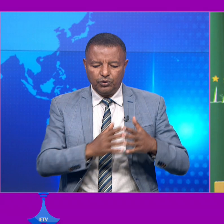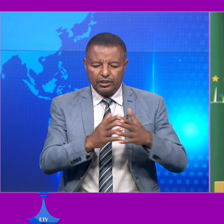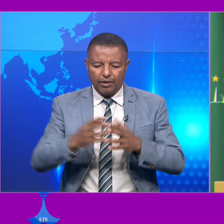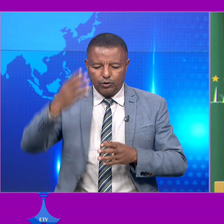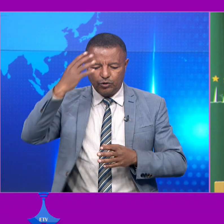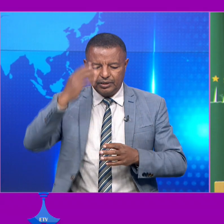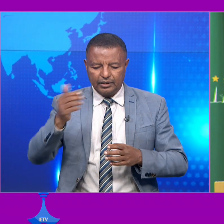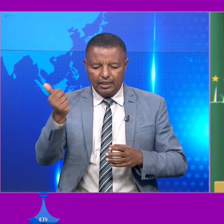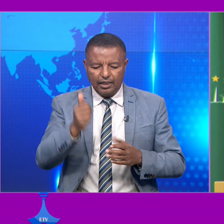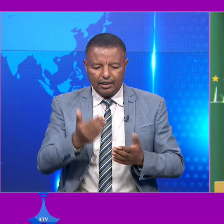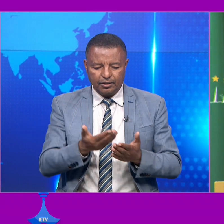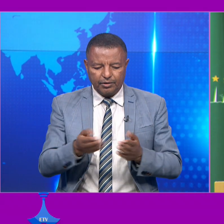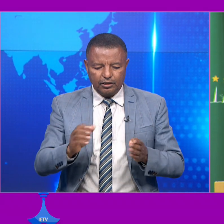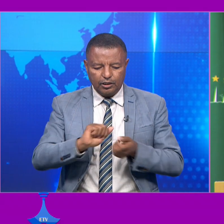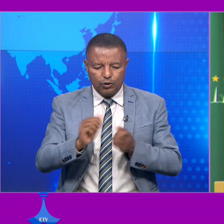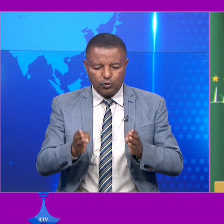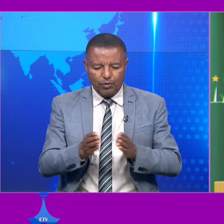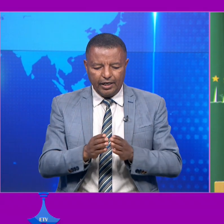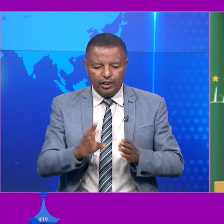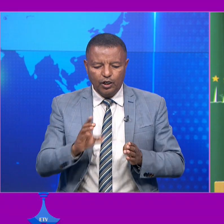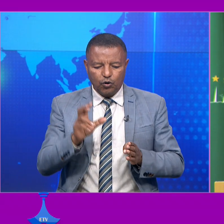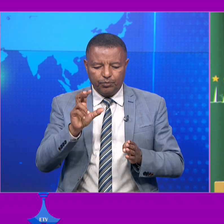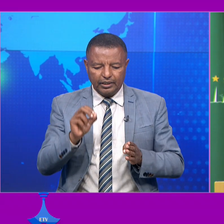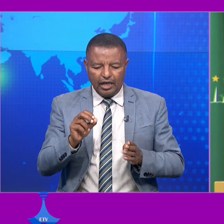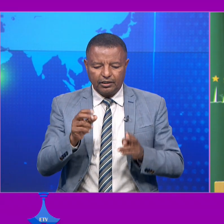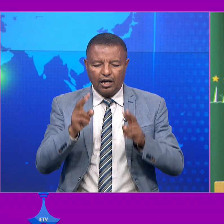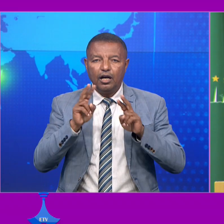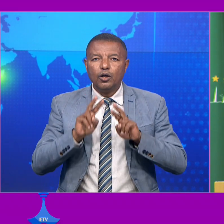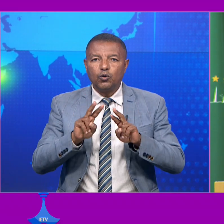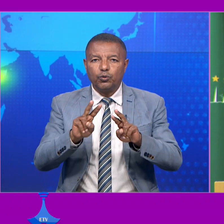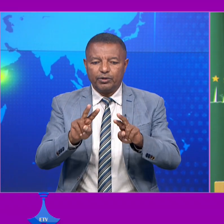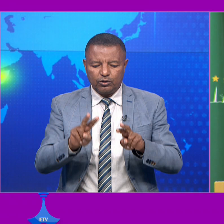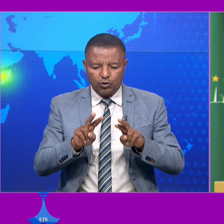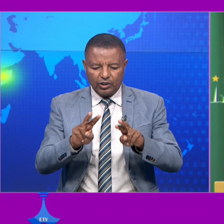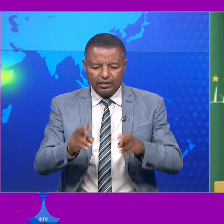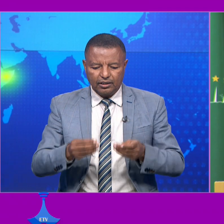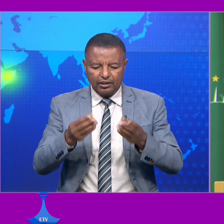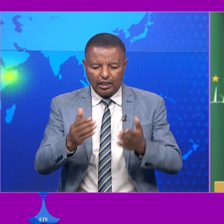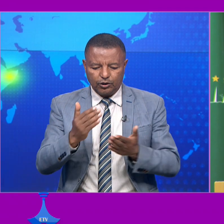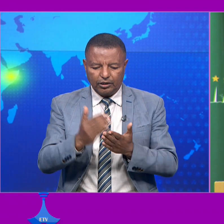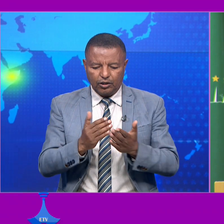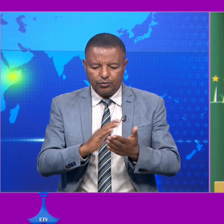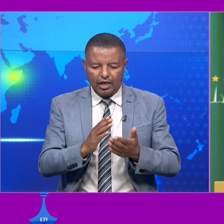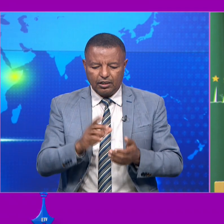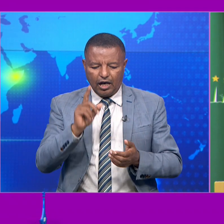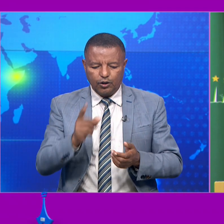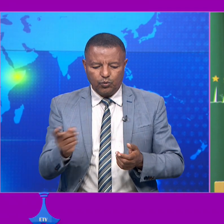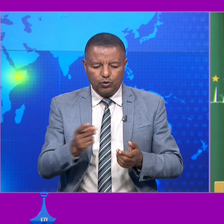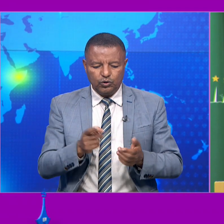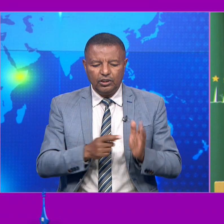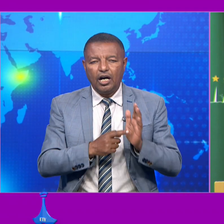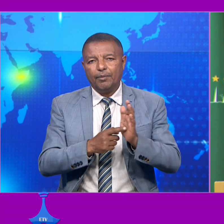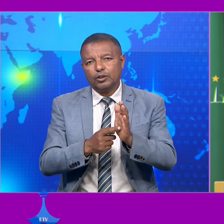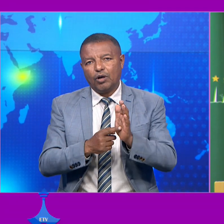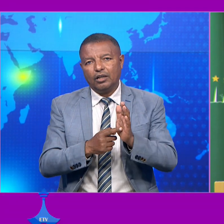30ኛው የተባበሩት መንግስታት የአየር ንብረት ለውጥ ጉባኤ ኮፕ30 ትኩረት ከሰጣቸው አጀንዳዎች መካከል አንዱ